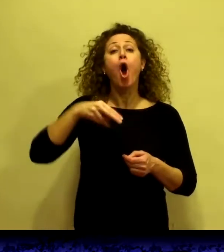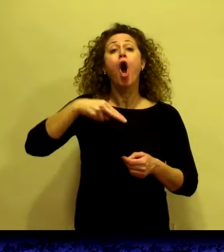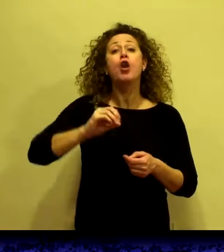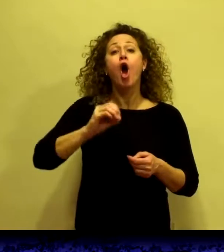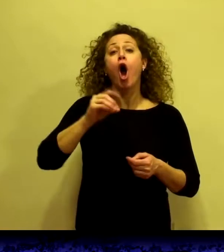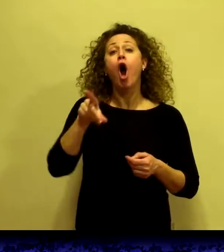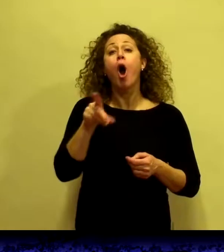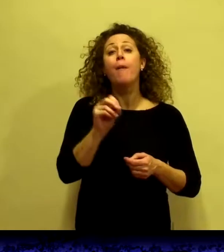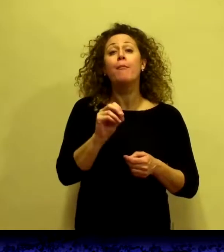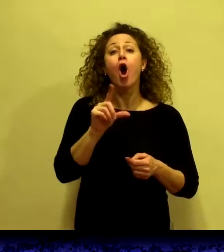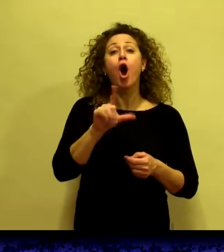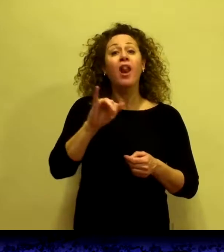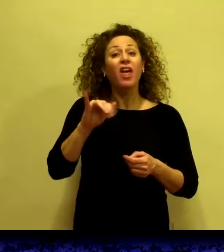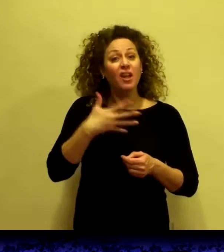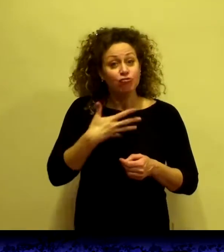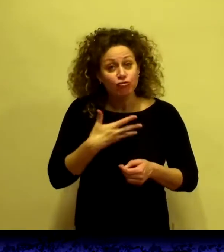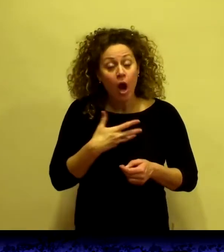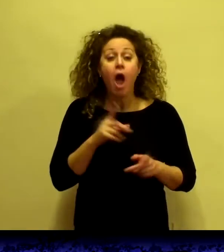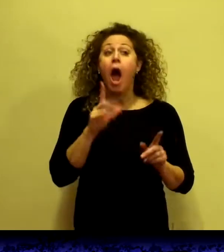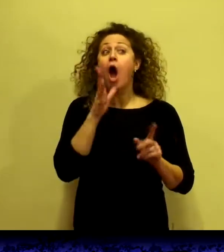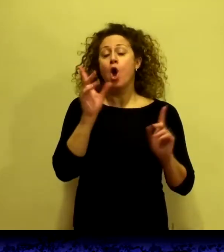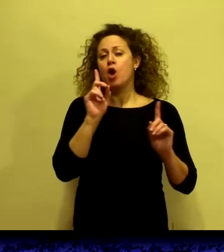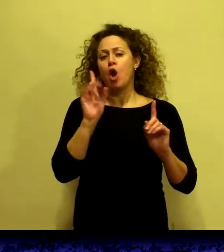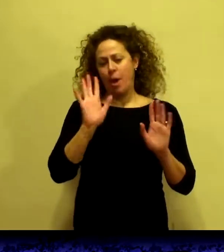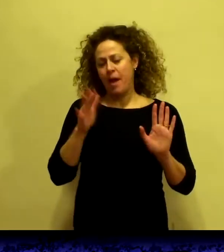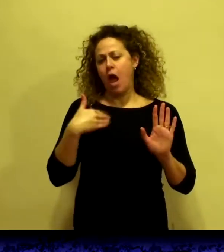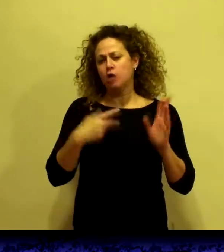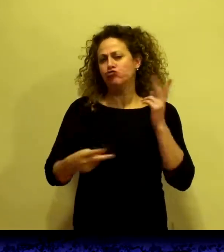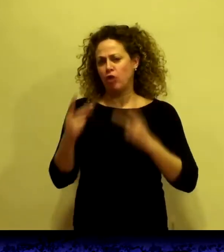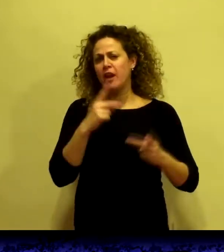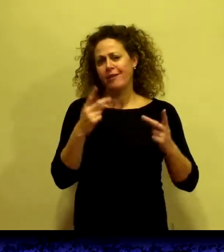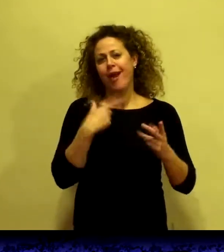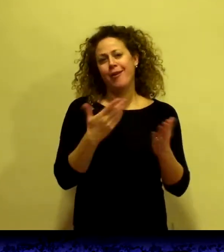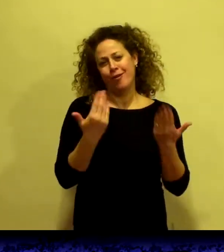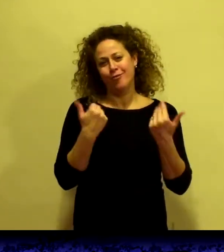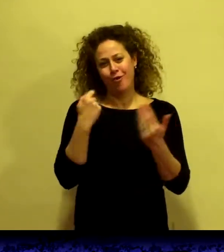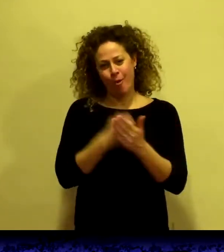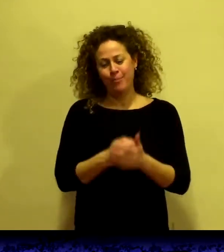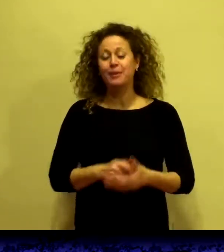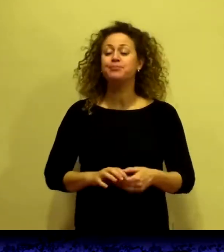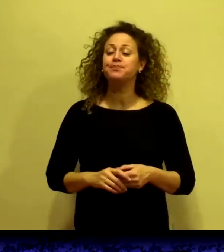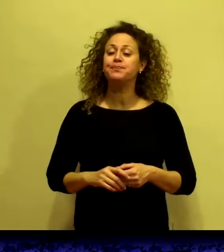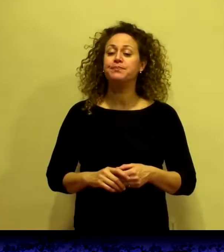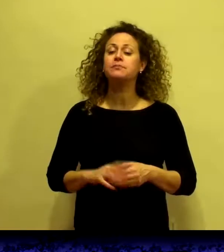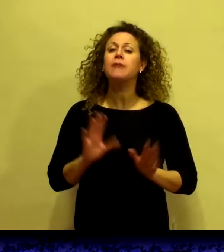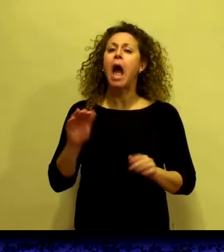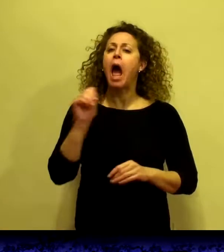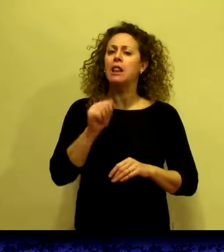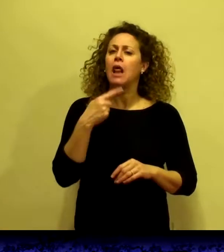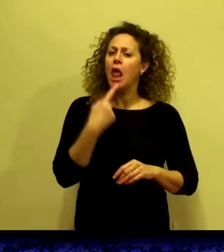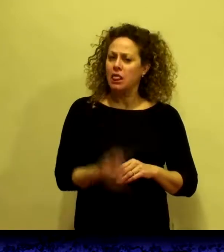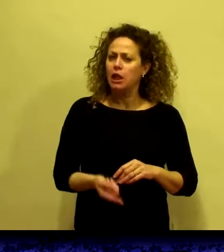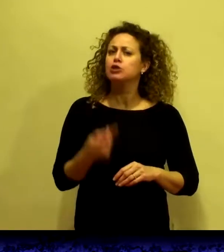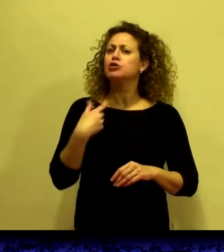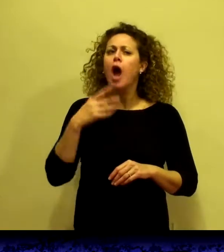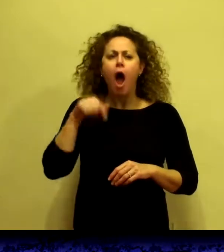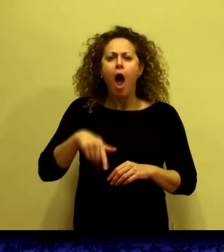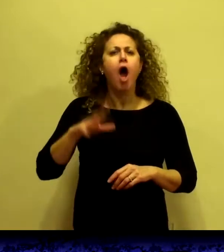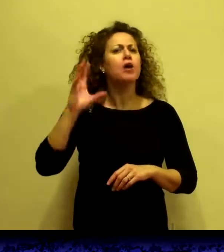Ok, cosa è andato? Monopoli. Ah, comunque oggi sentivo che uscirà un